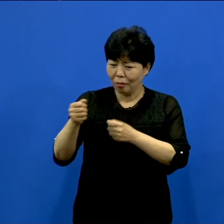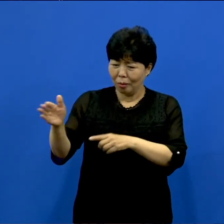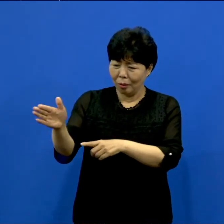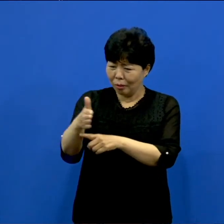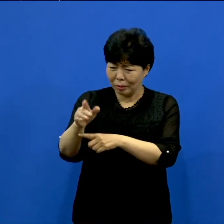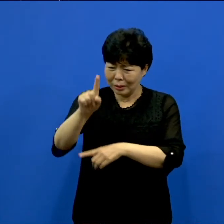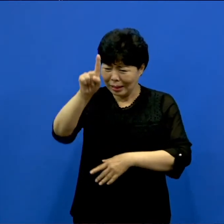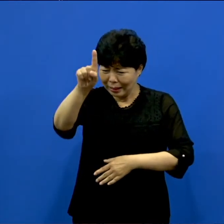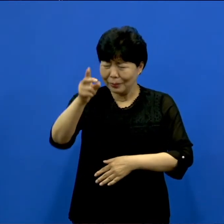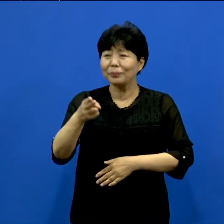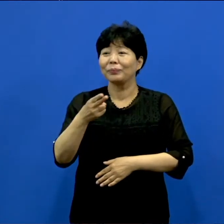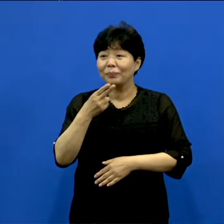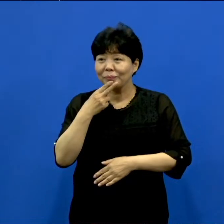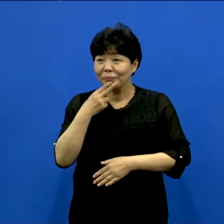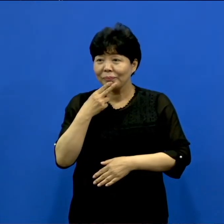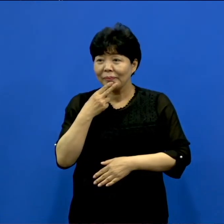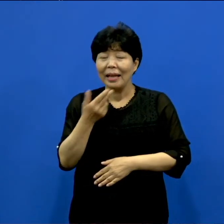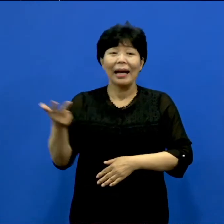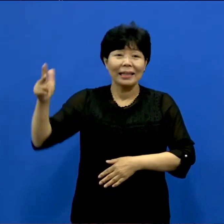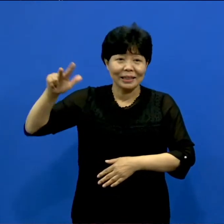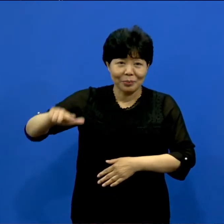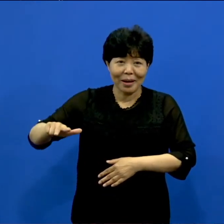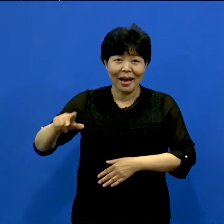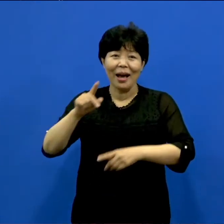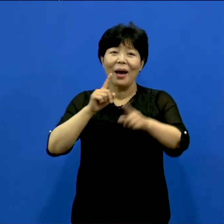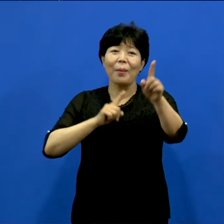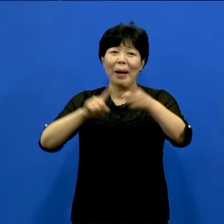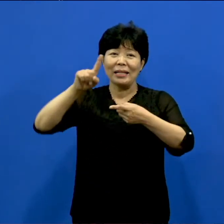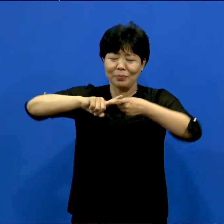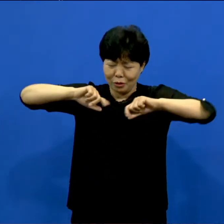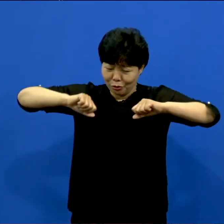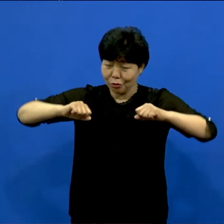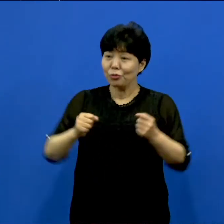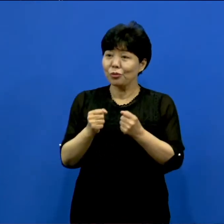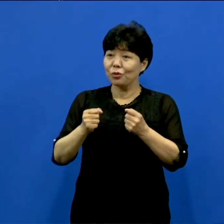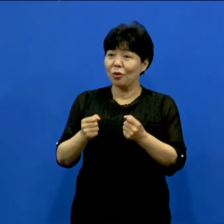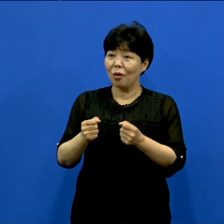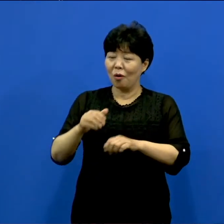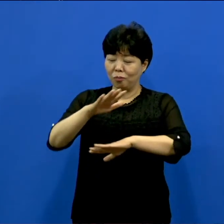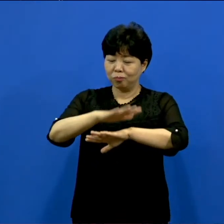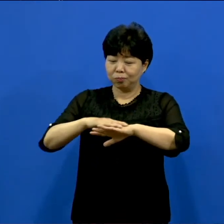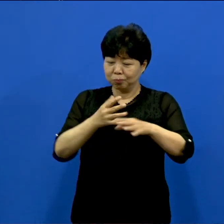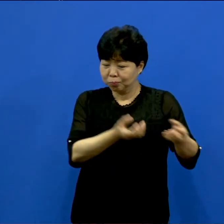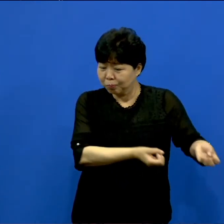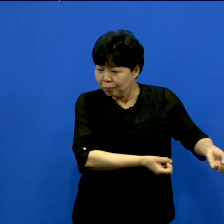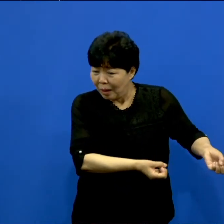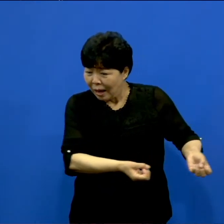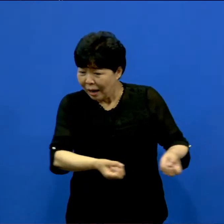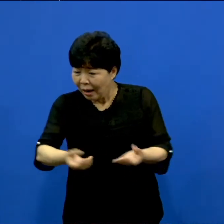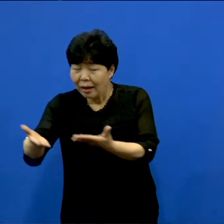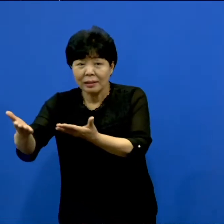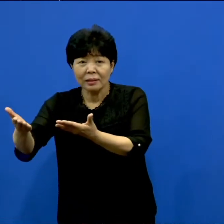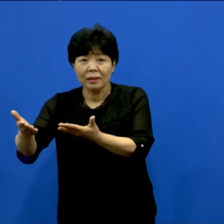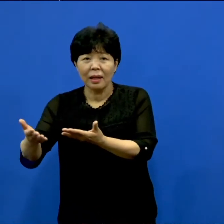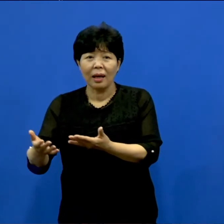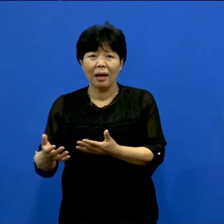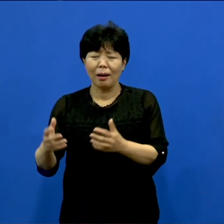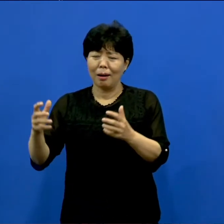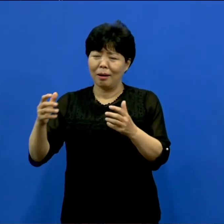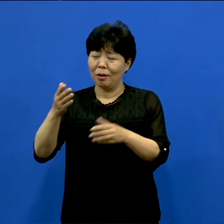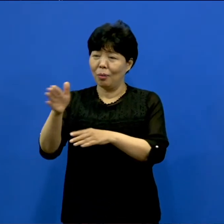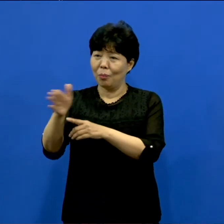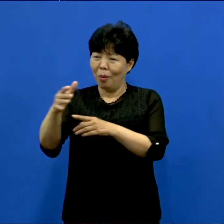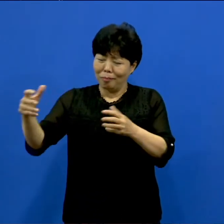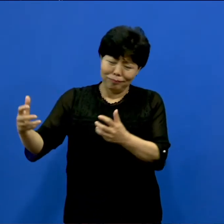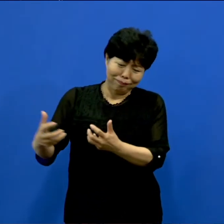내리다 하고, 그렇게 하니 고기를 잡은 것이 심이 많아 그물이 찢어지는지라. 여기